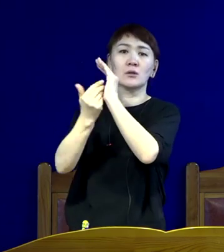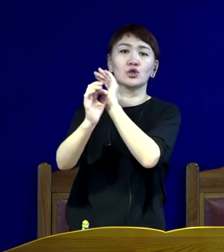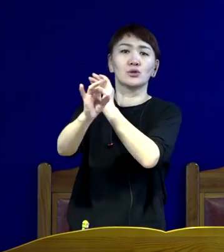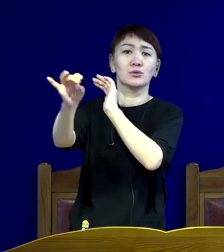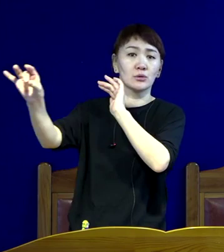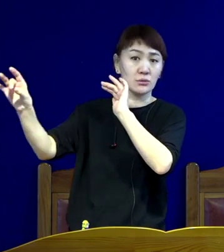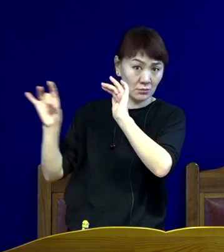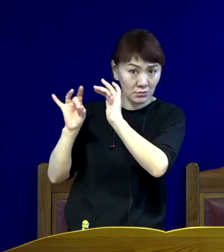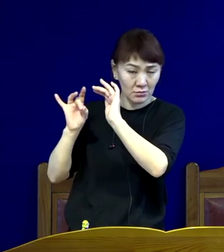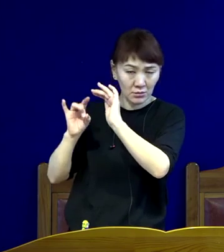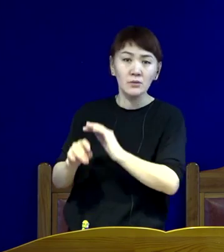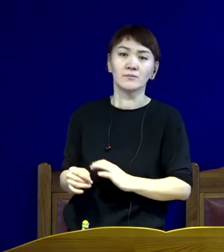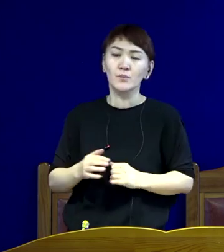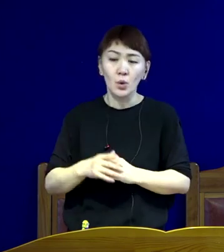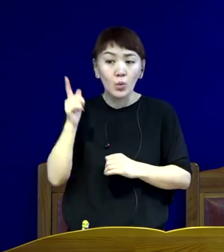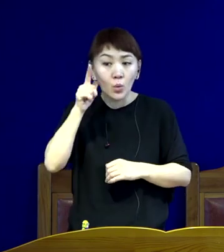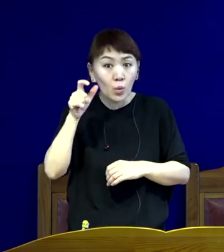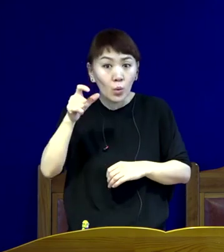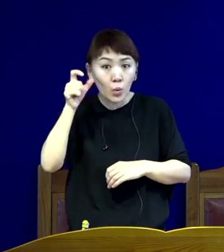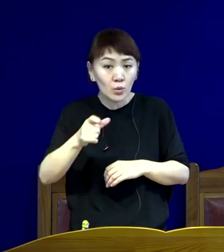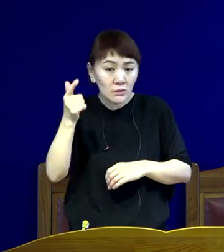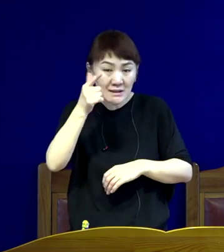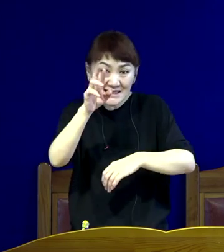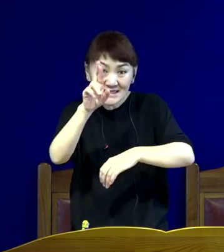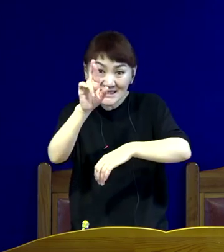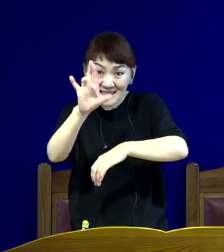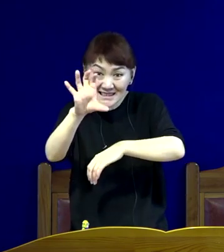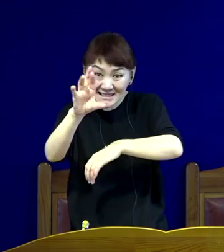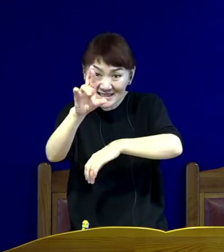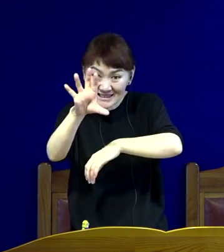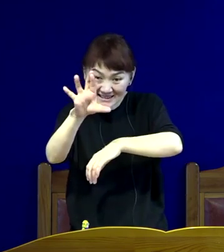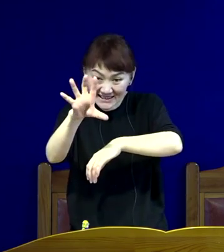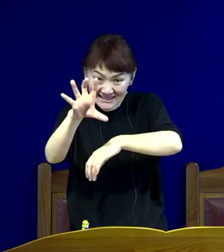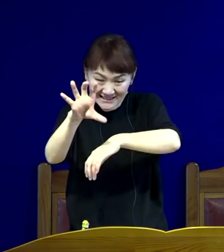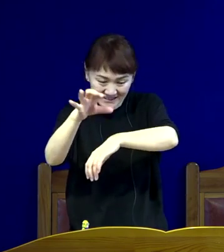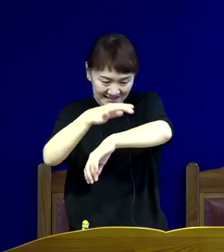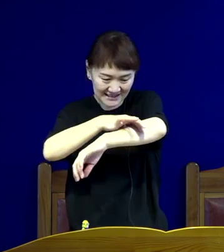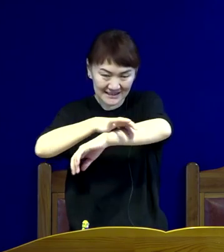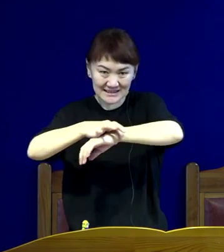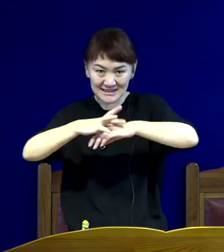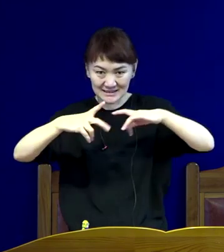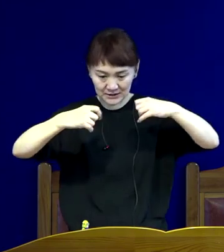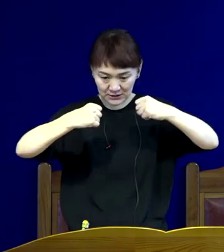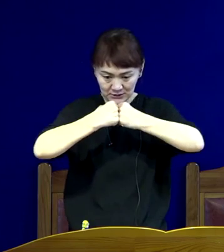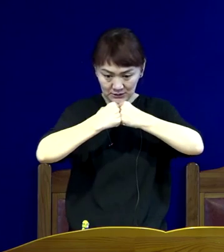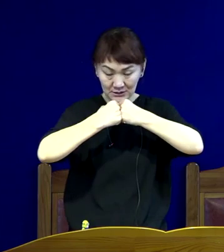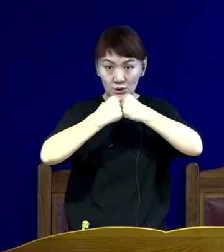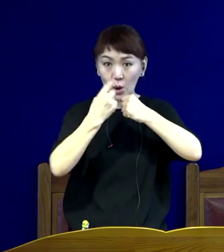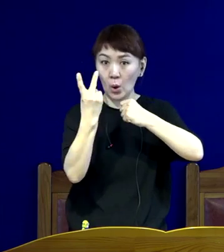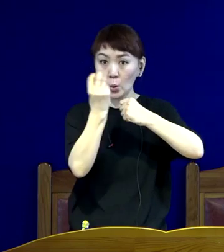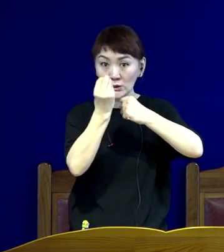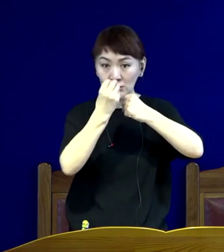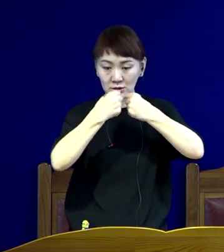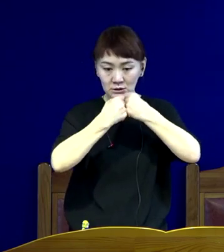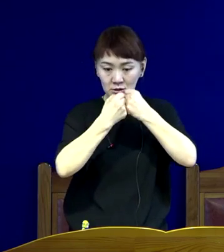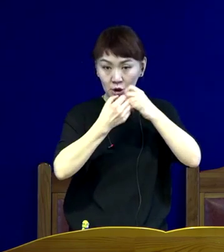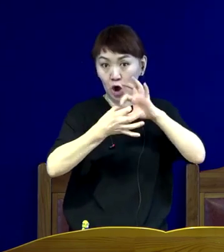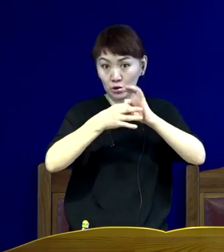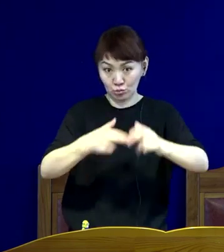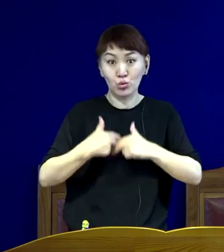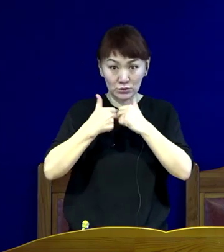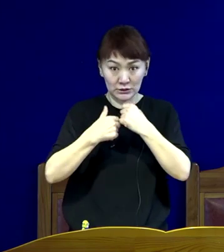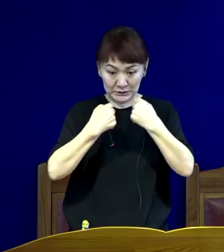ясыг хооронд нь холбогддог зүйл нь үе гэж байдаг. Үе байхгүй бол яачих вэ? Уй ясны үе байхгүй бол юу ч хийж чадахгүй.